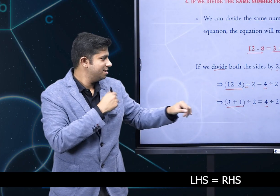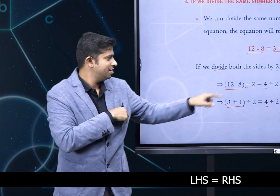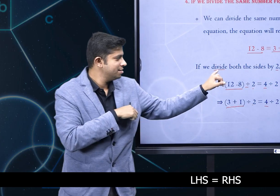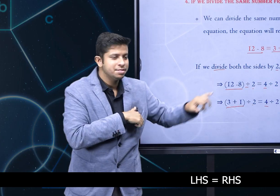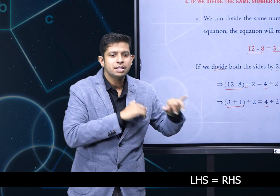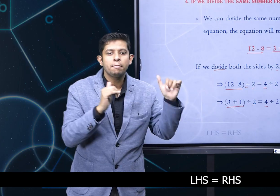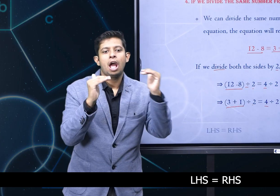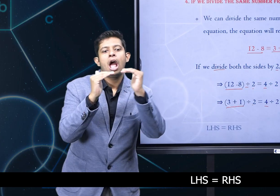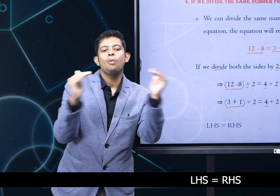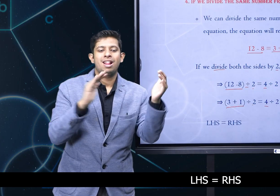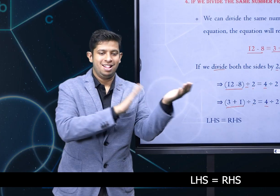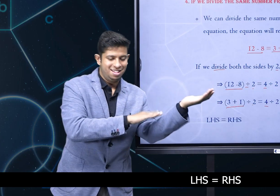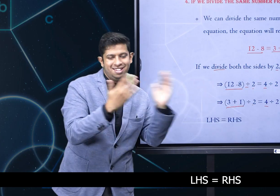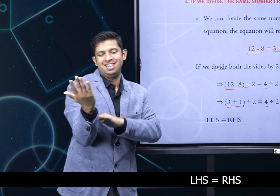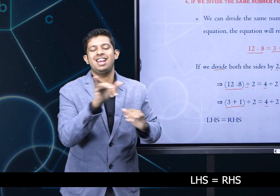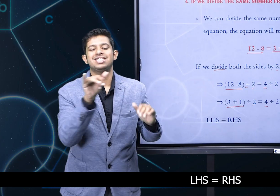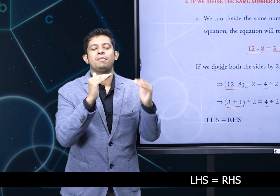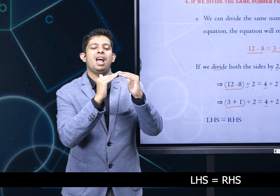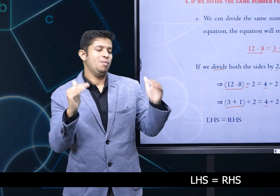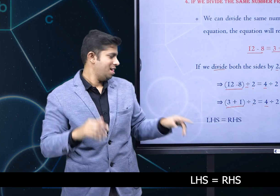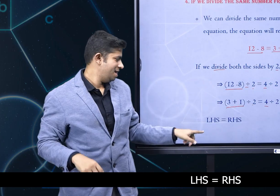Therefore, LHS equals to RHS.